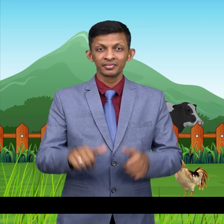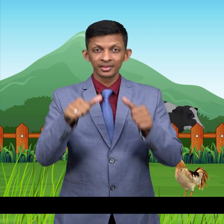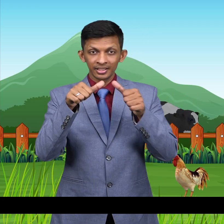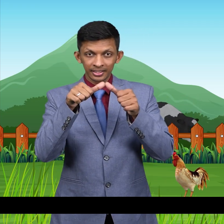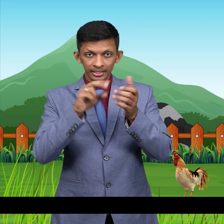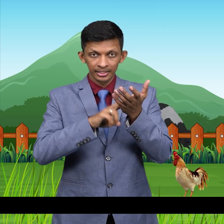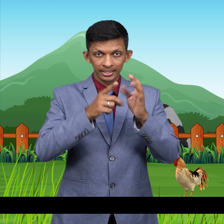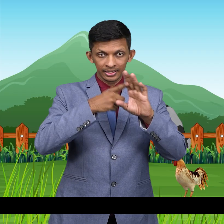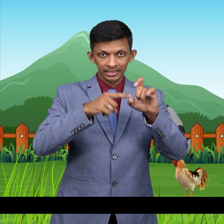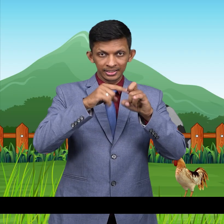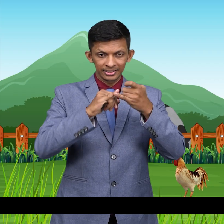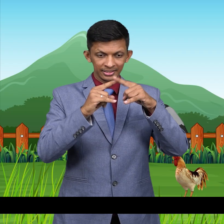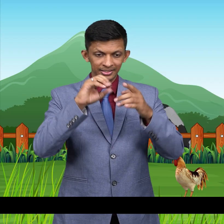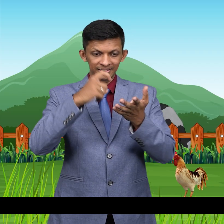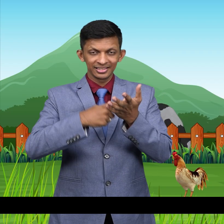पूर्वज।